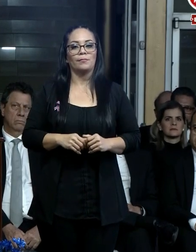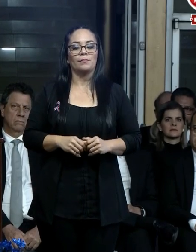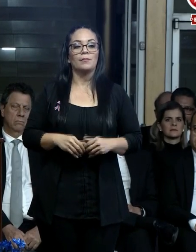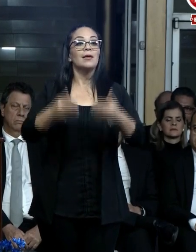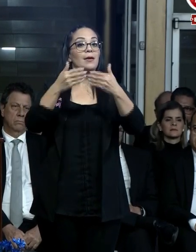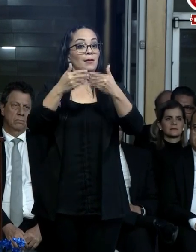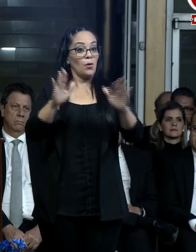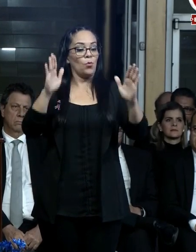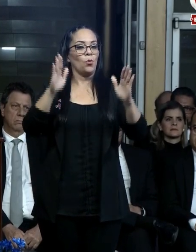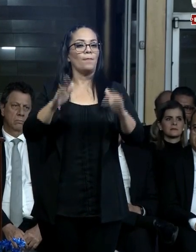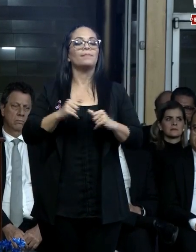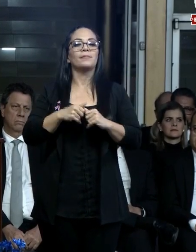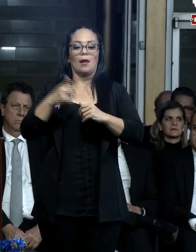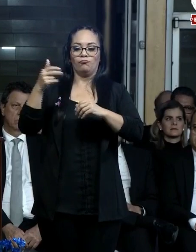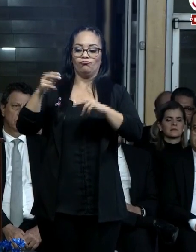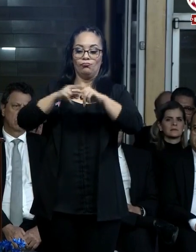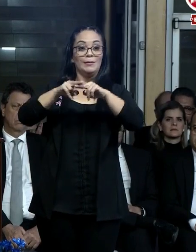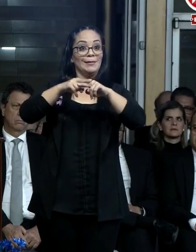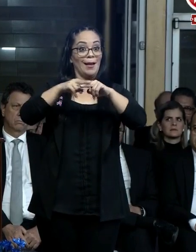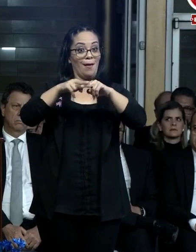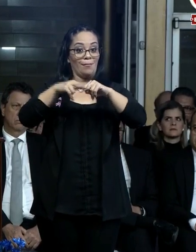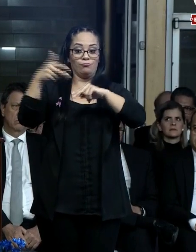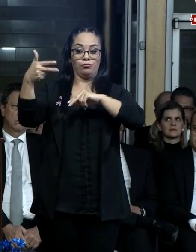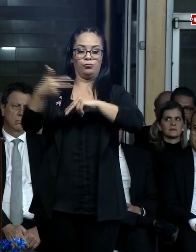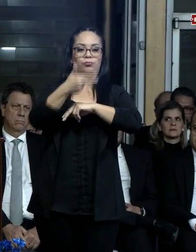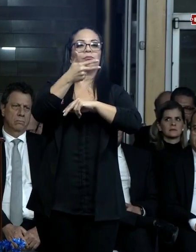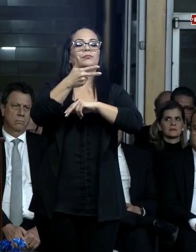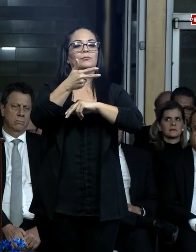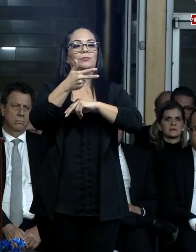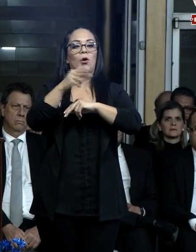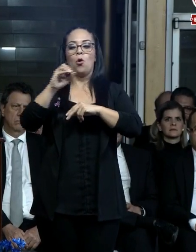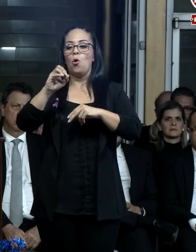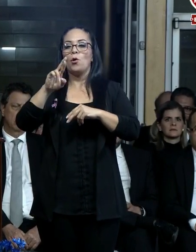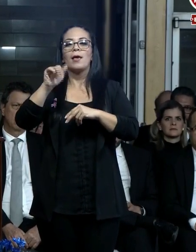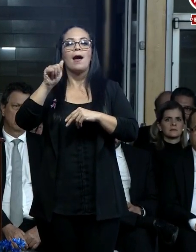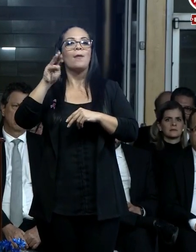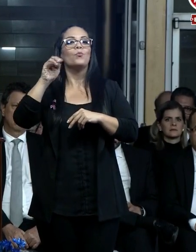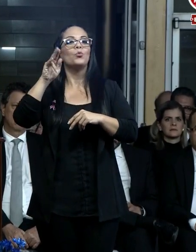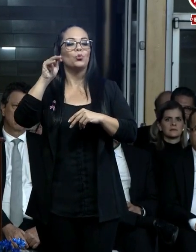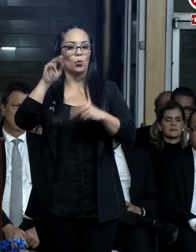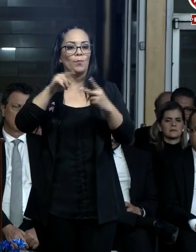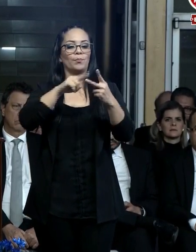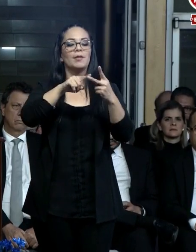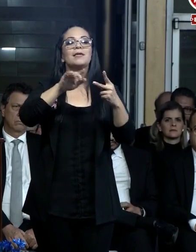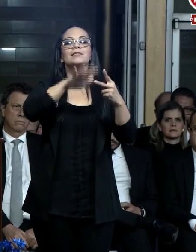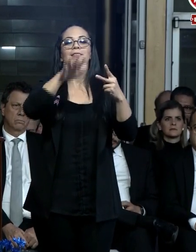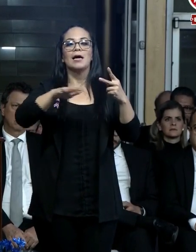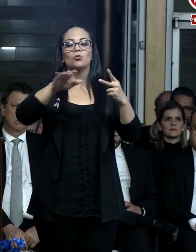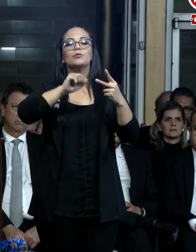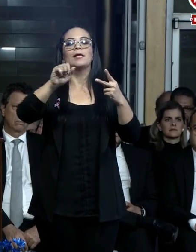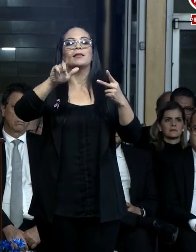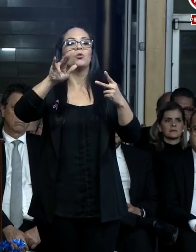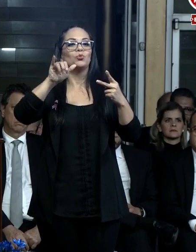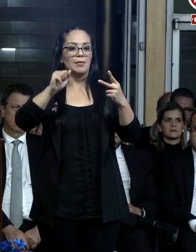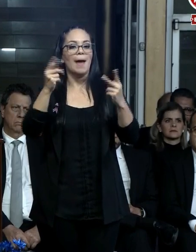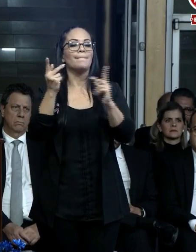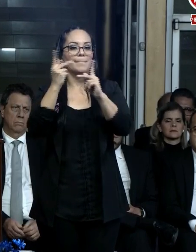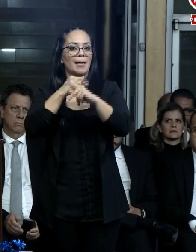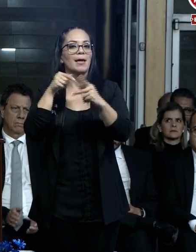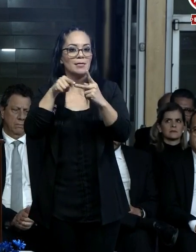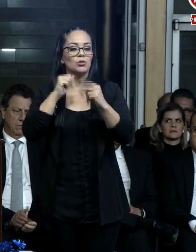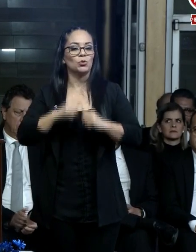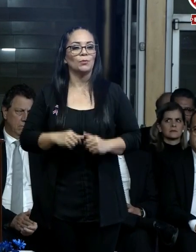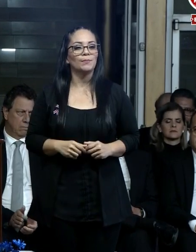inauguró el paso de la vía férrea entre Oriamuno y Llanos de Santa Lucía en Paraíso.